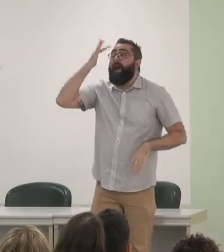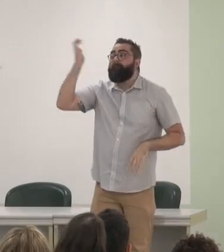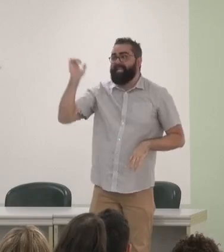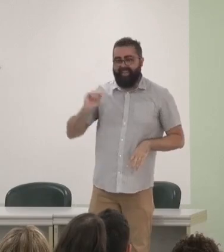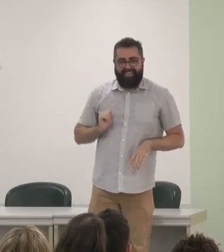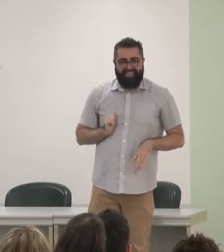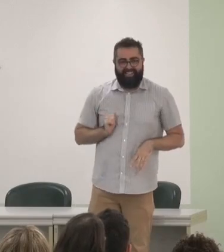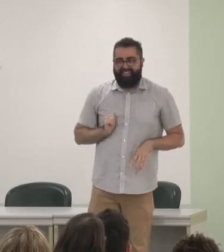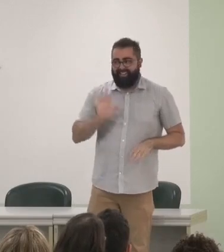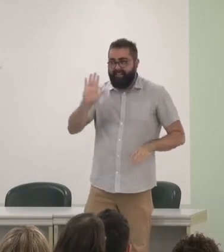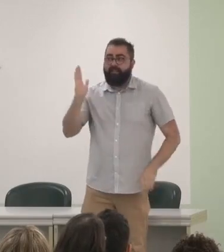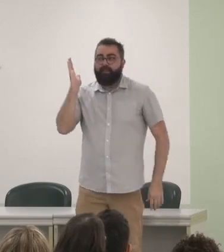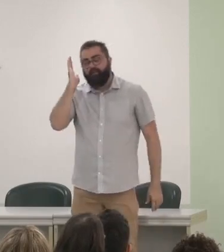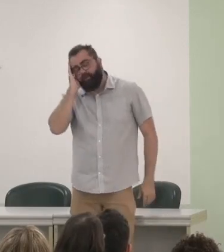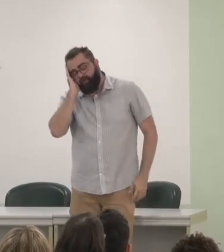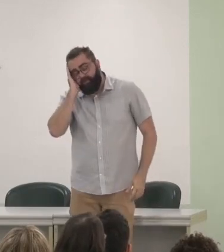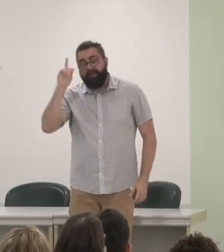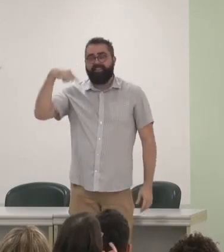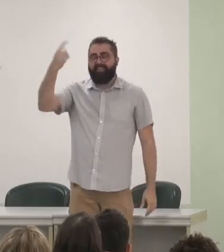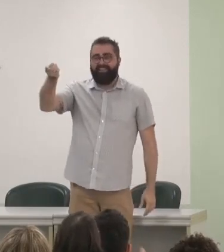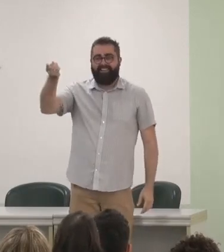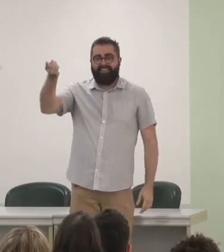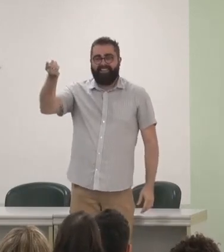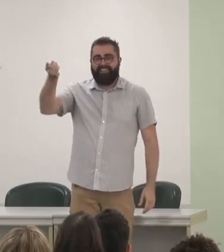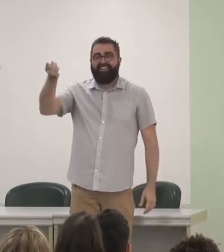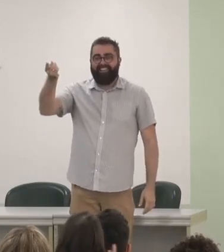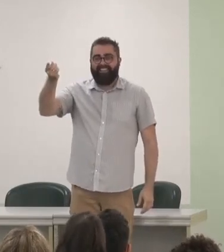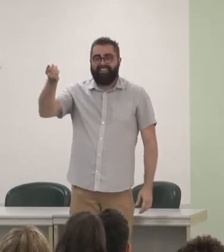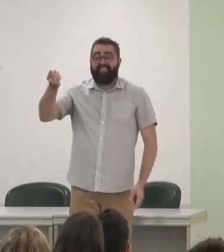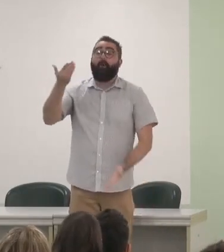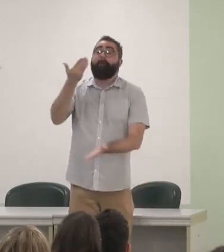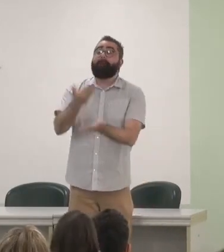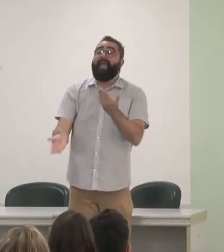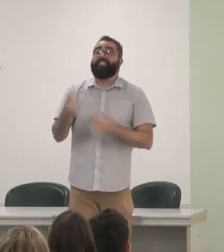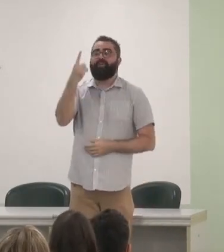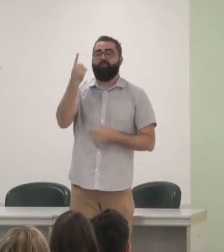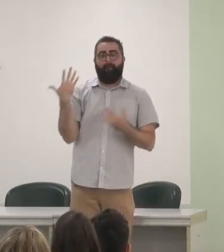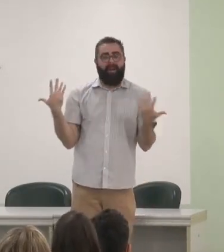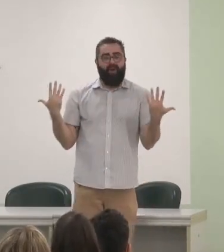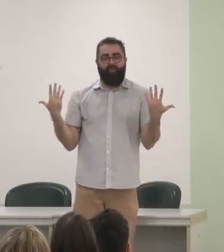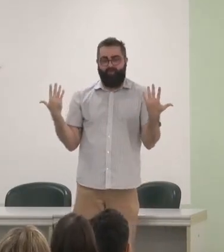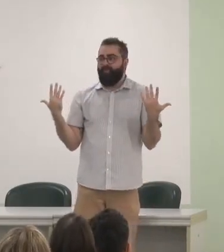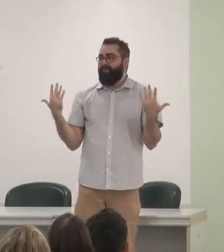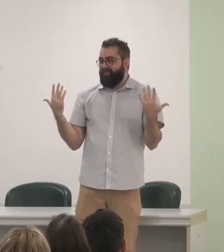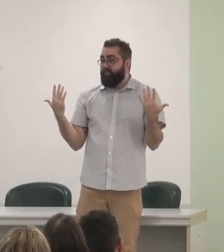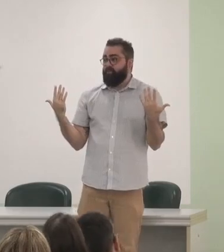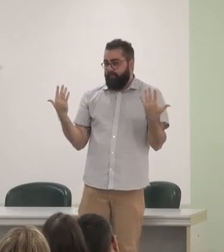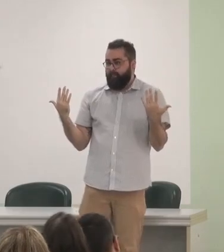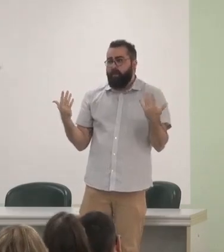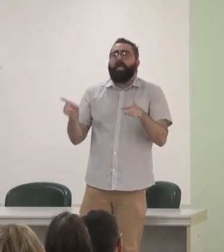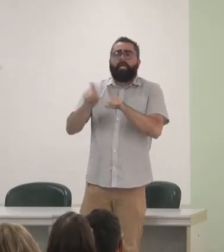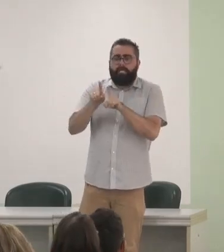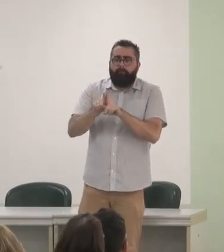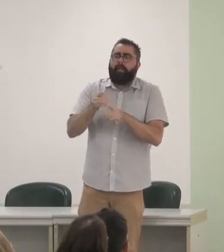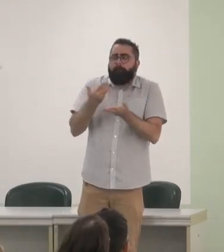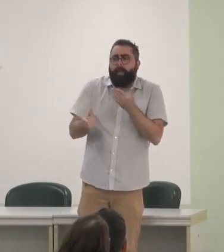Significa amanhã. Então, dorme depois. Então, perde uma das mãos nesse